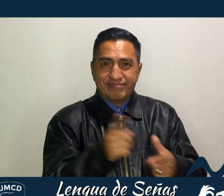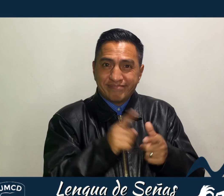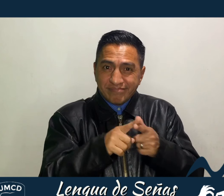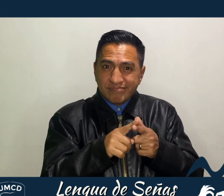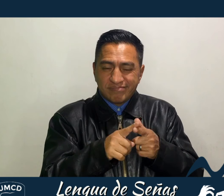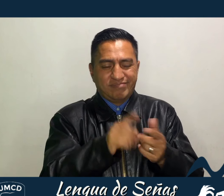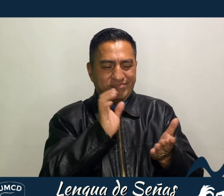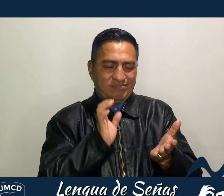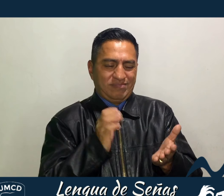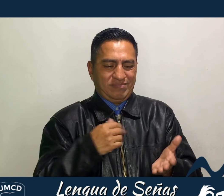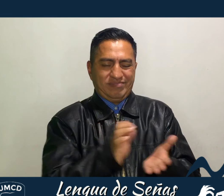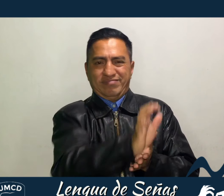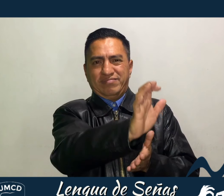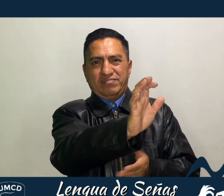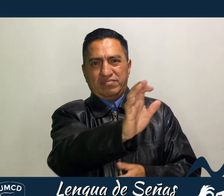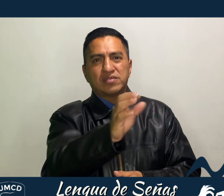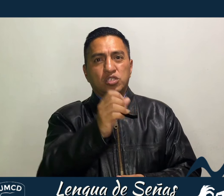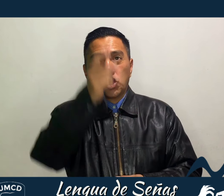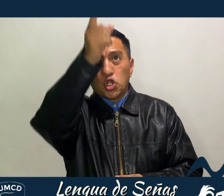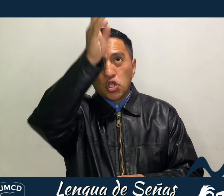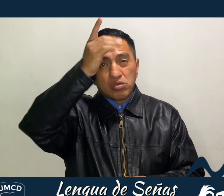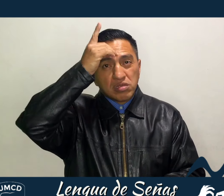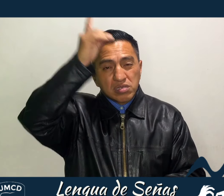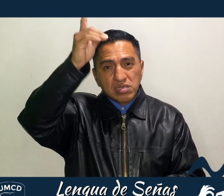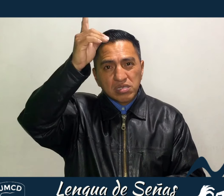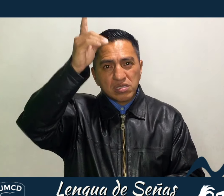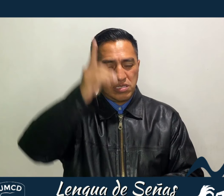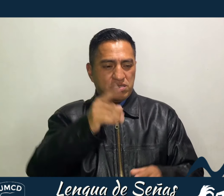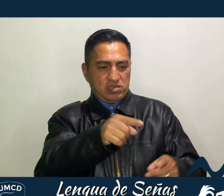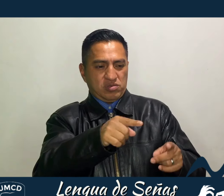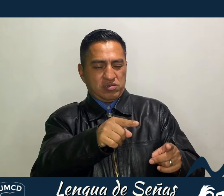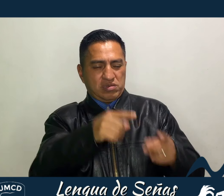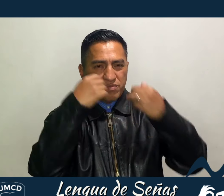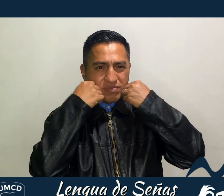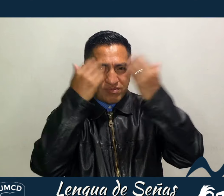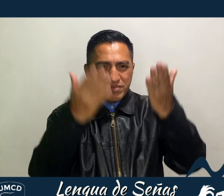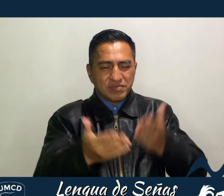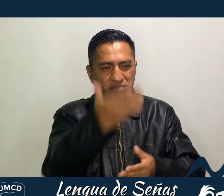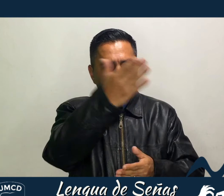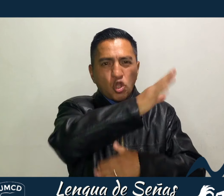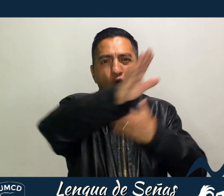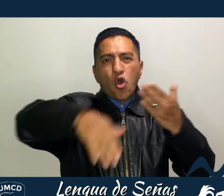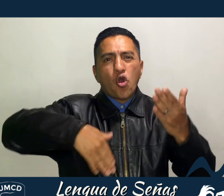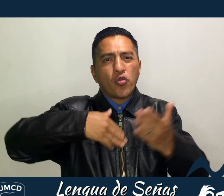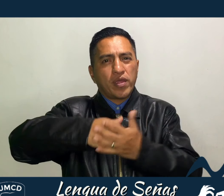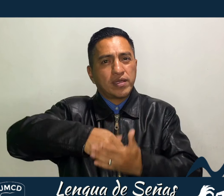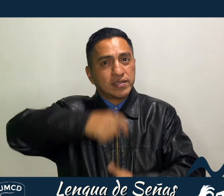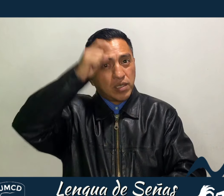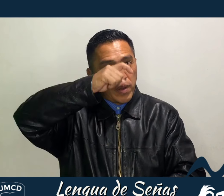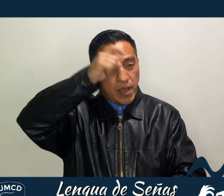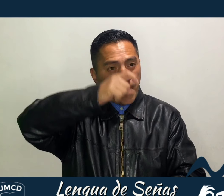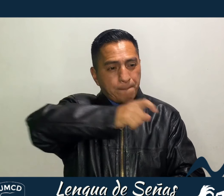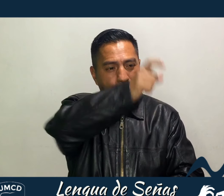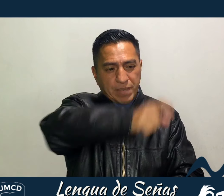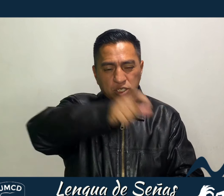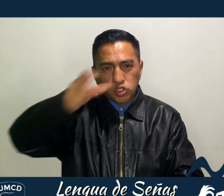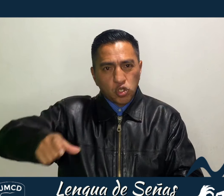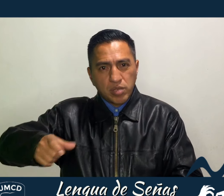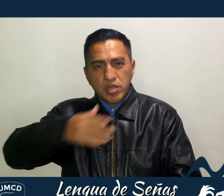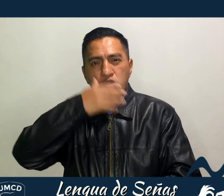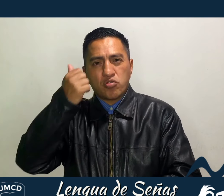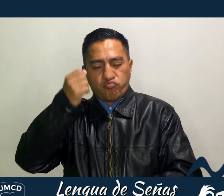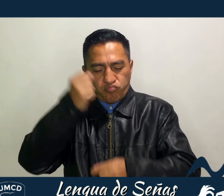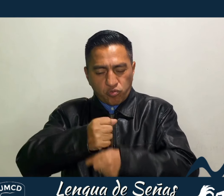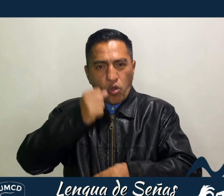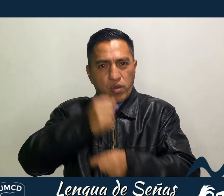Pues por eso es que Dios ha decidido avergonzar todo tipo de sabiduría humana y en